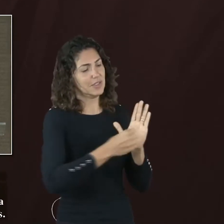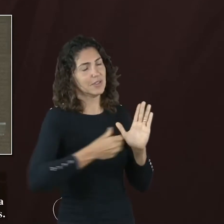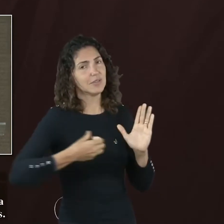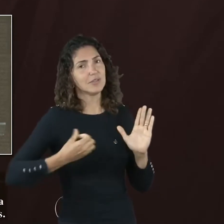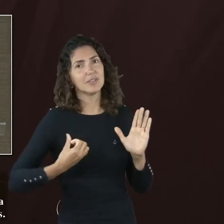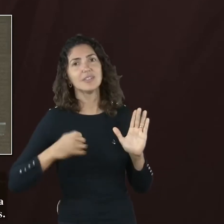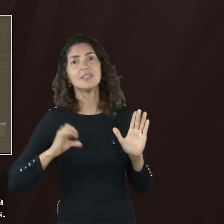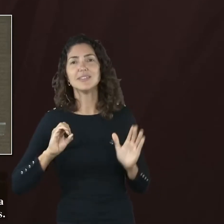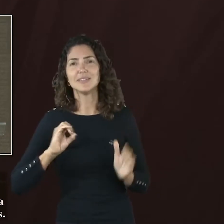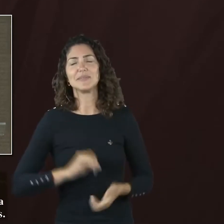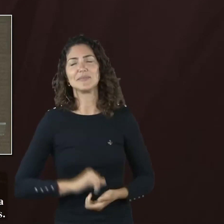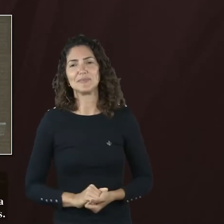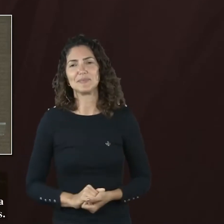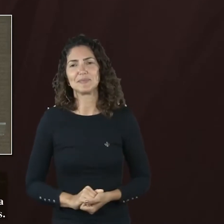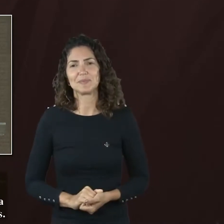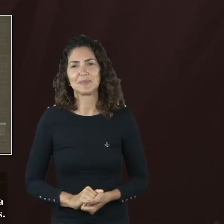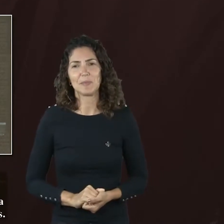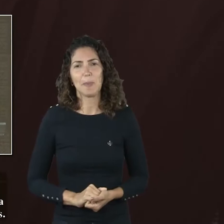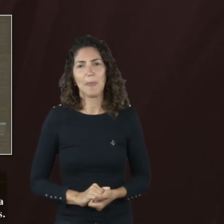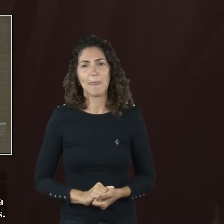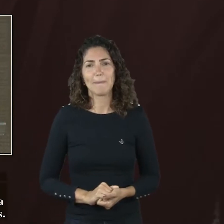Versículo 60.